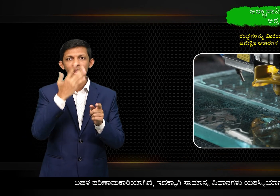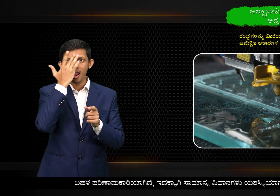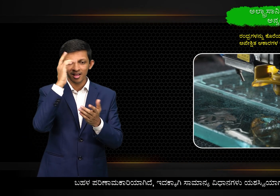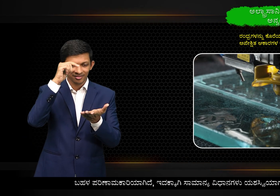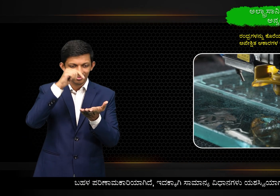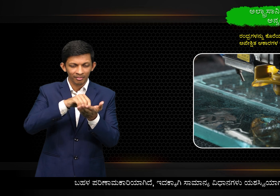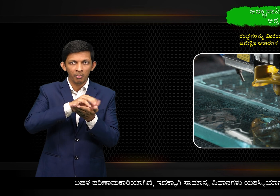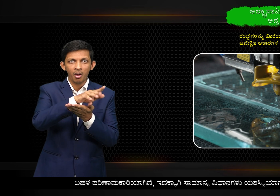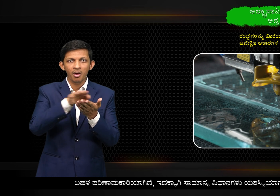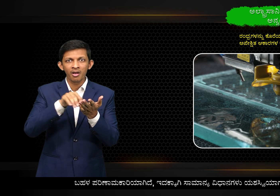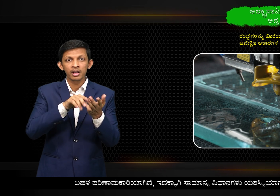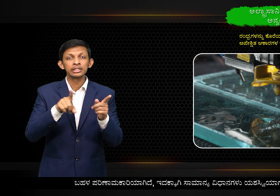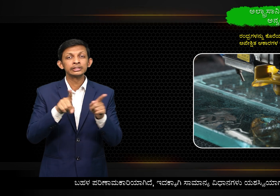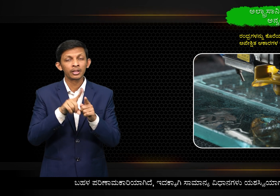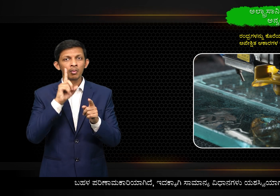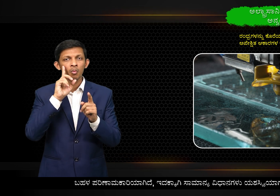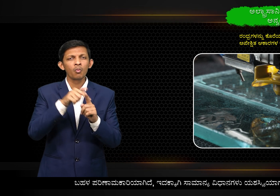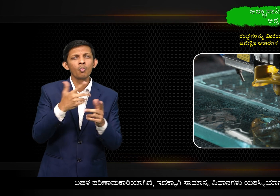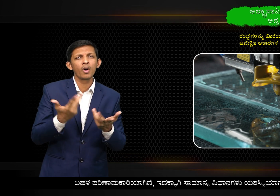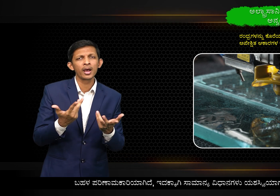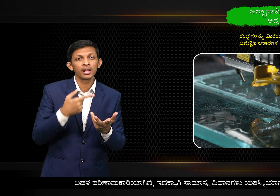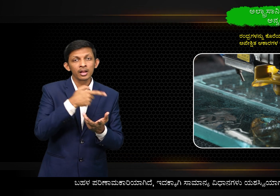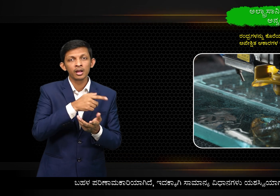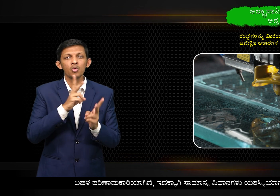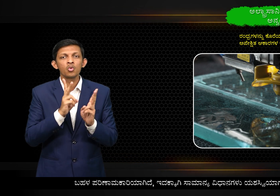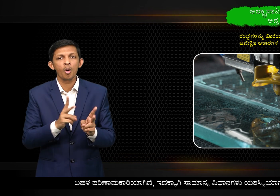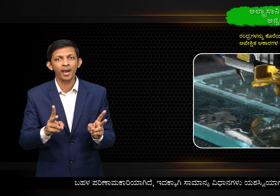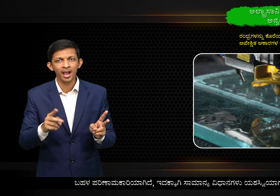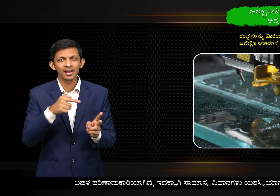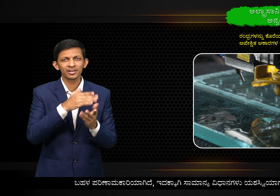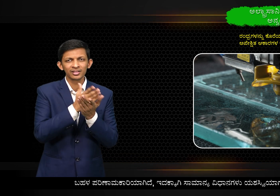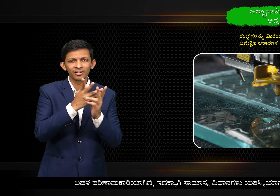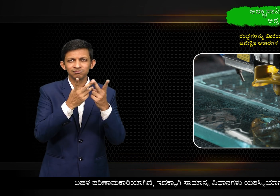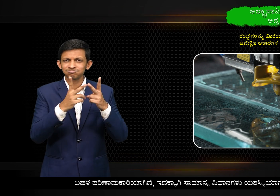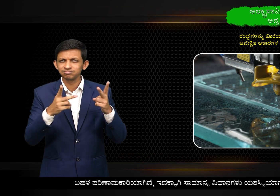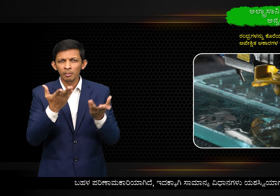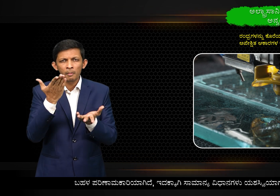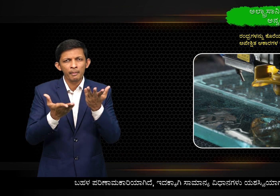ಇದೆ. ಇದಕ್ಕಾಗಿ ಸಾಮಾನ್ಯ ವಿಧಾನಗಳು ಯಶಸ್ವಿಯಾಗುವುದಿಲ್ಲ.